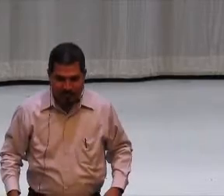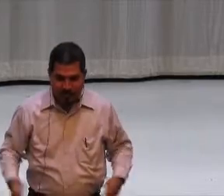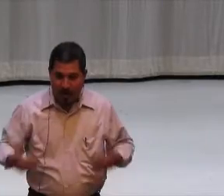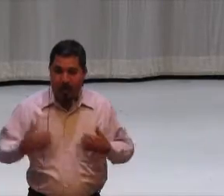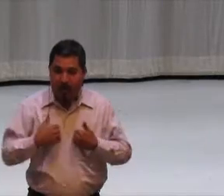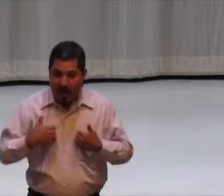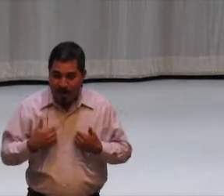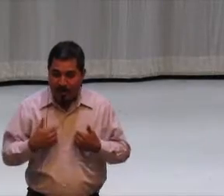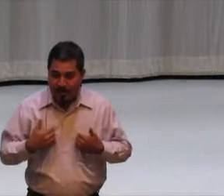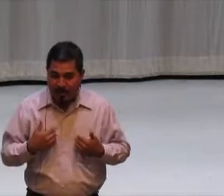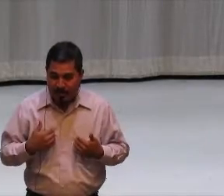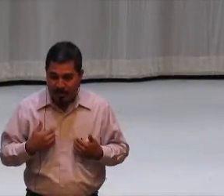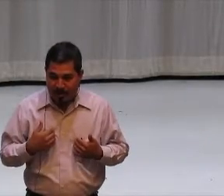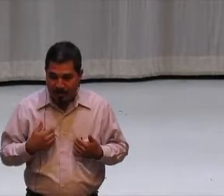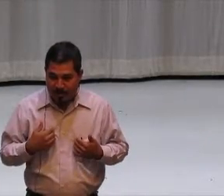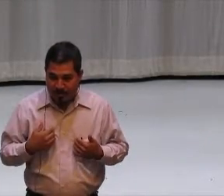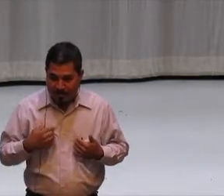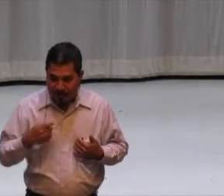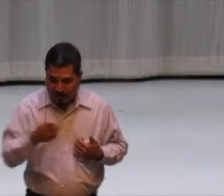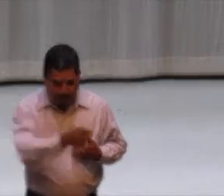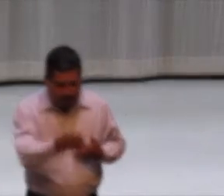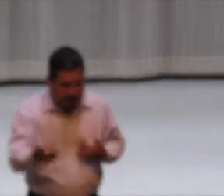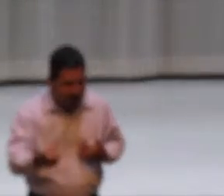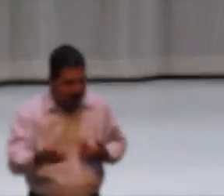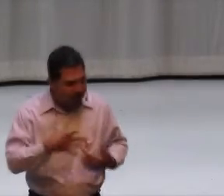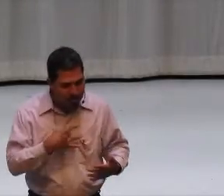Un animal. ¿Y a ustedes les gusta